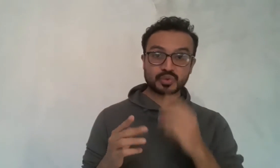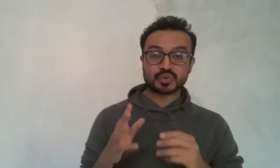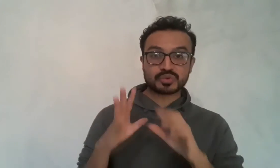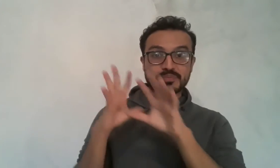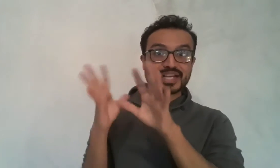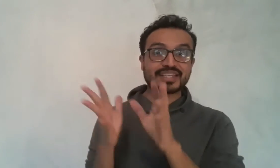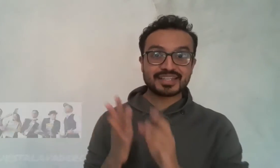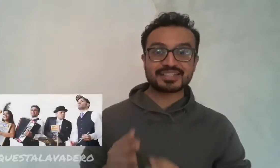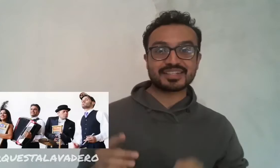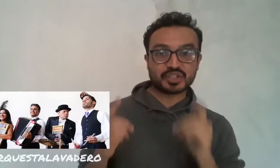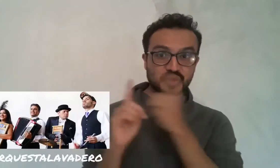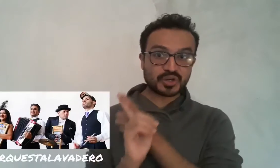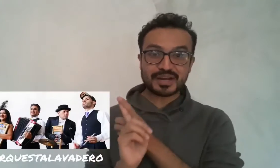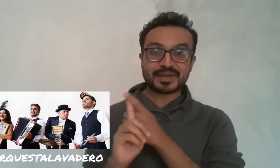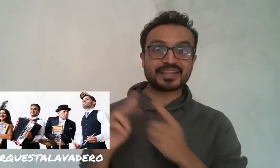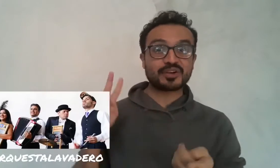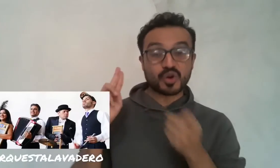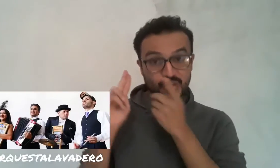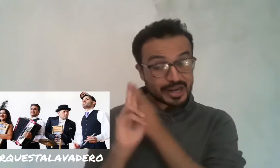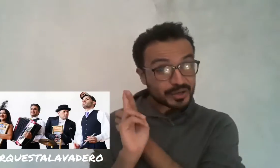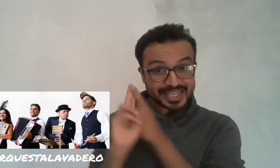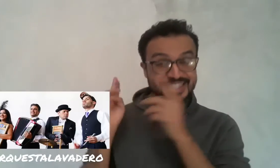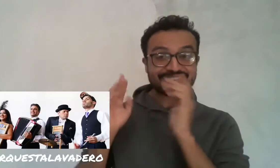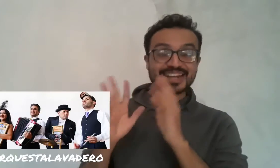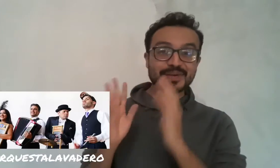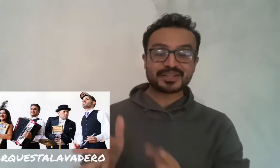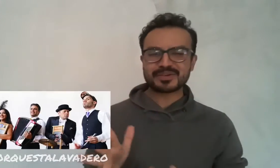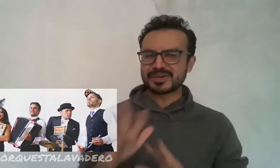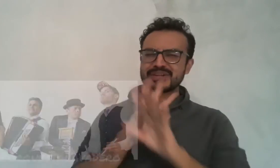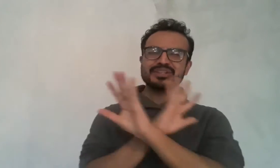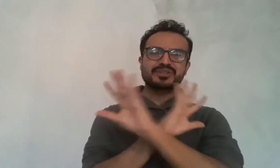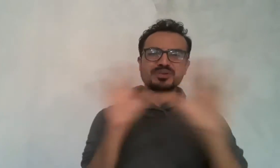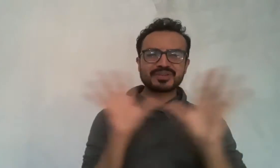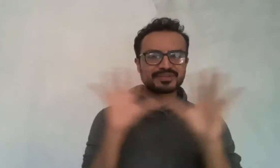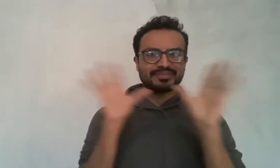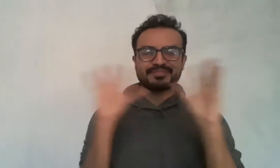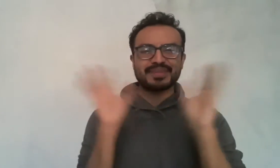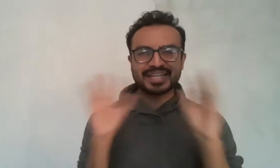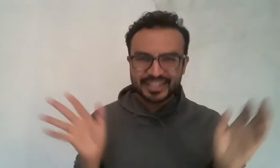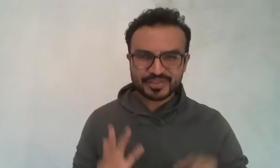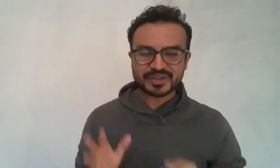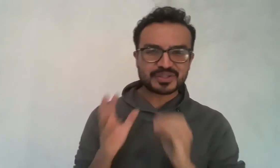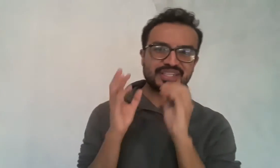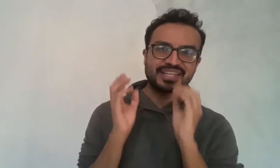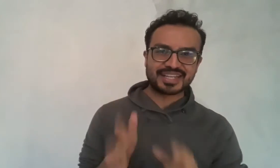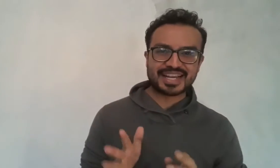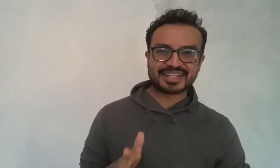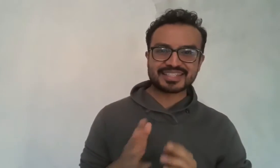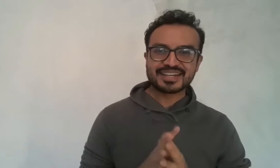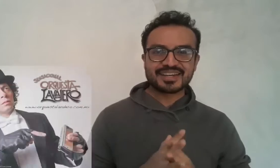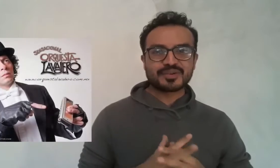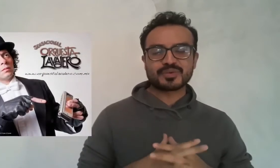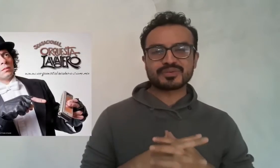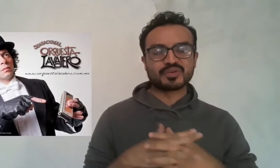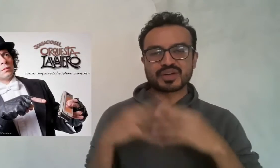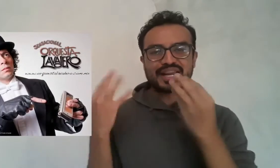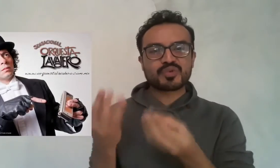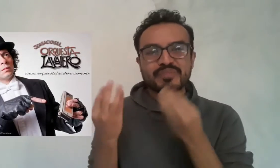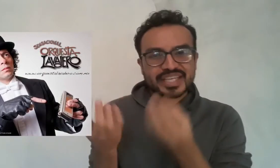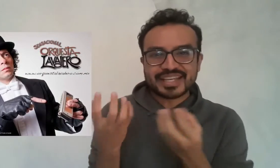sus páginas de Chucho Lavadero o la Orquesta Lavadero. Son magníficos y geniales. Un clown